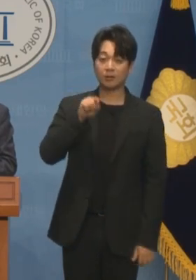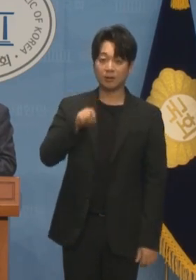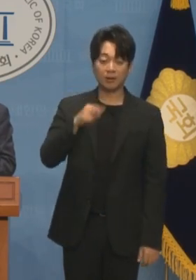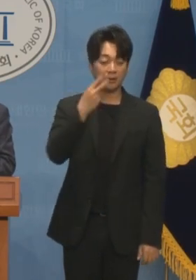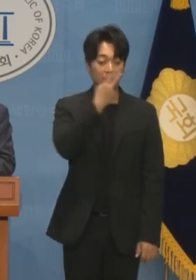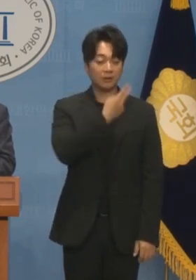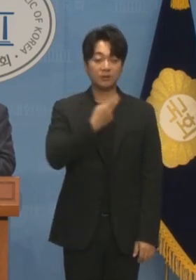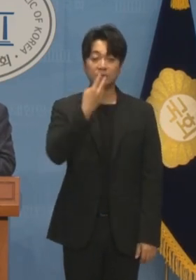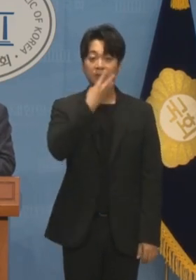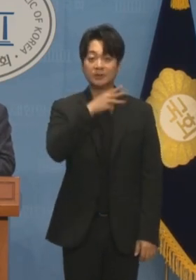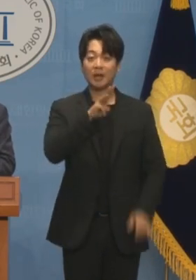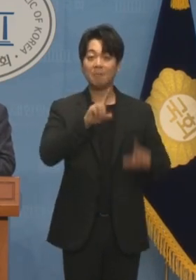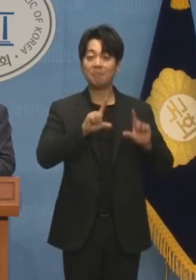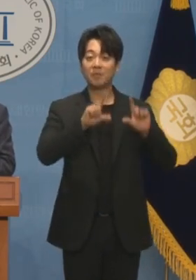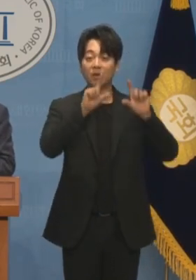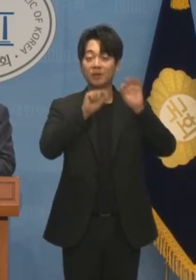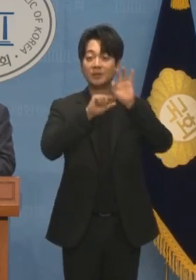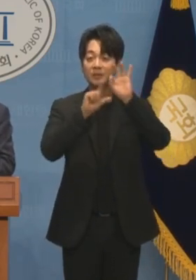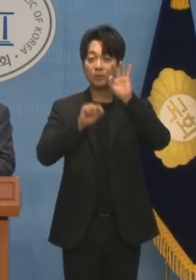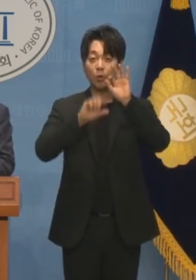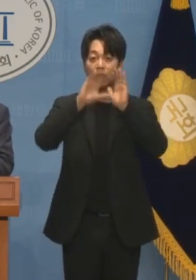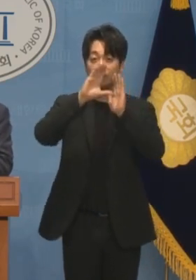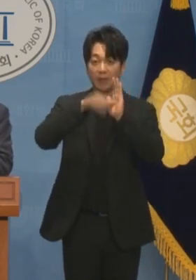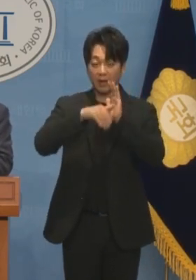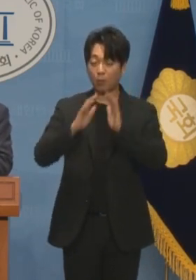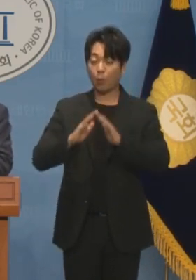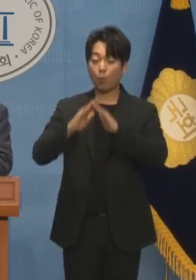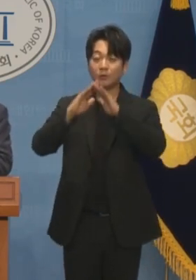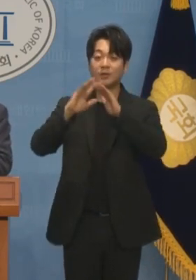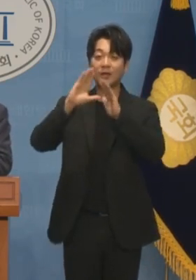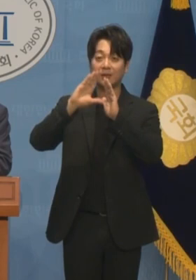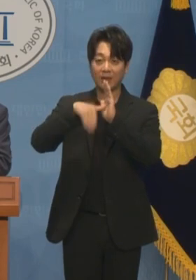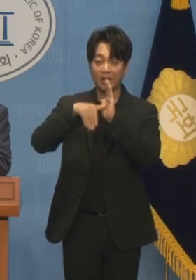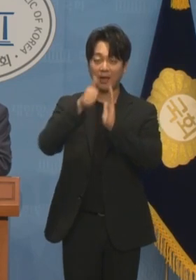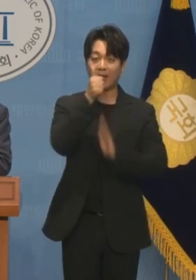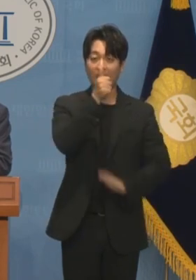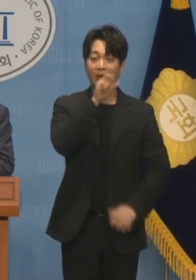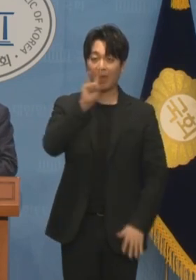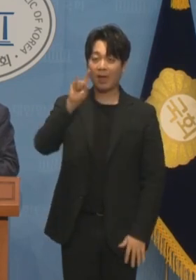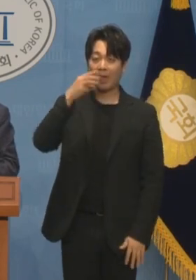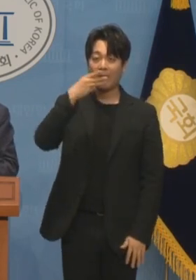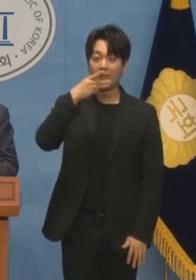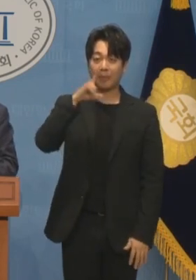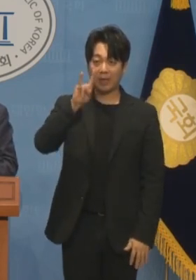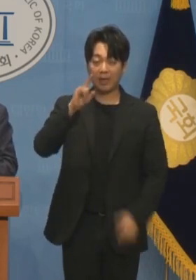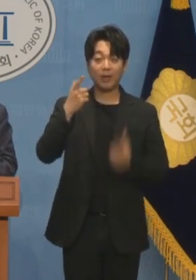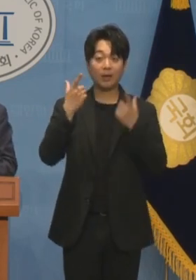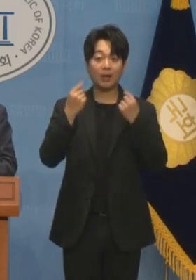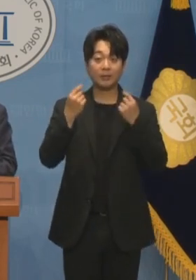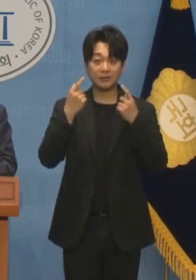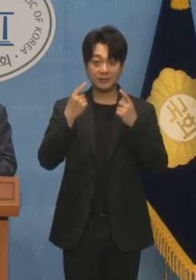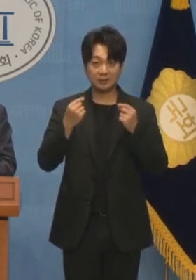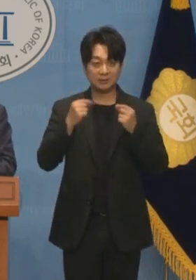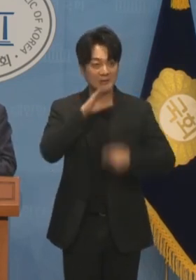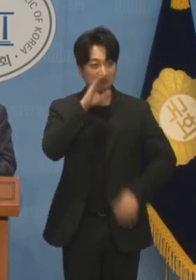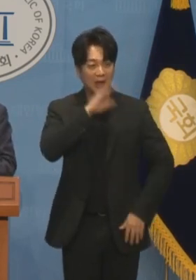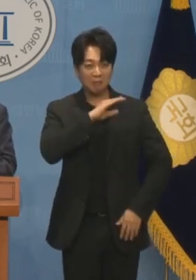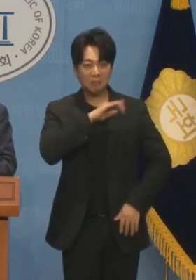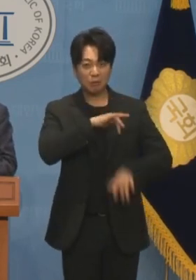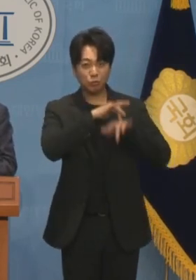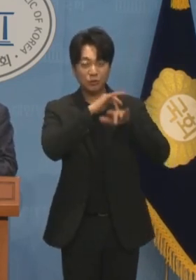2003년 10월에 신축될 때 이미 해태상이 설치가 되어 지금까지 존치되어